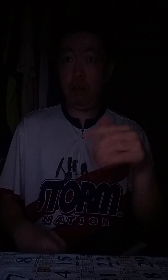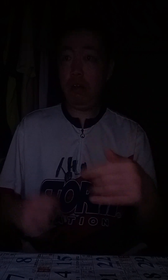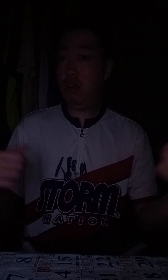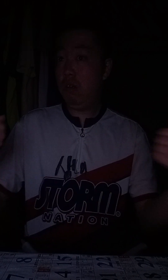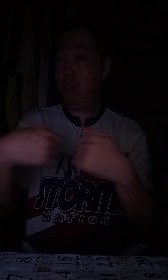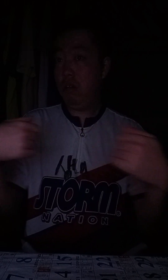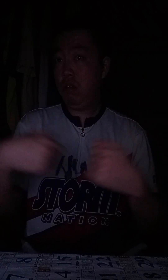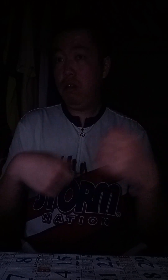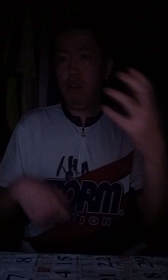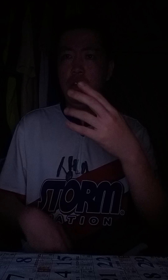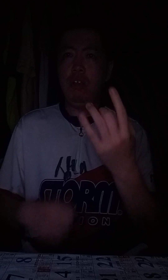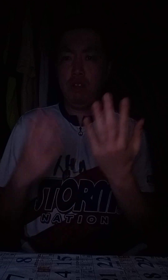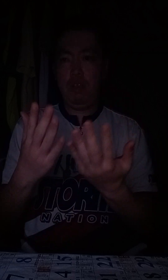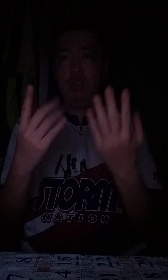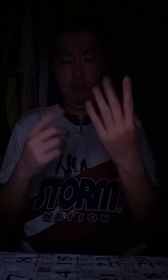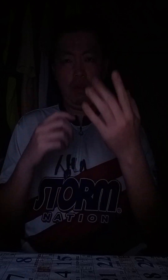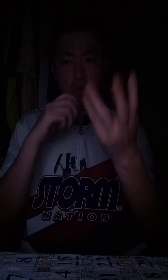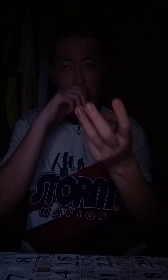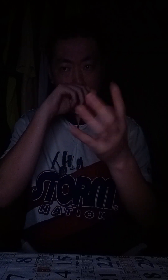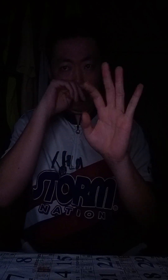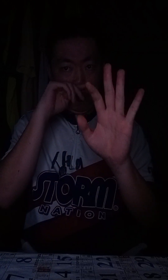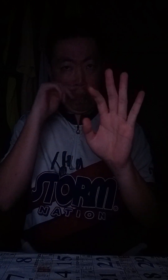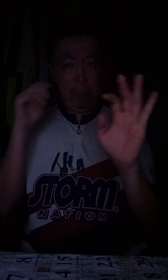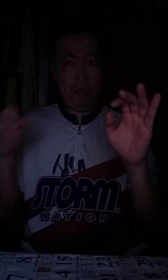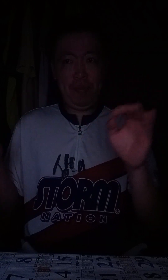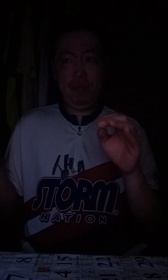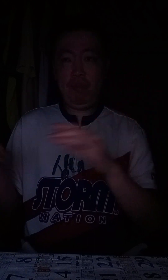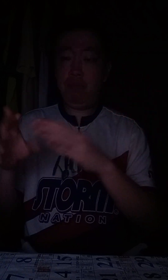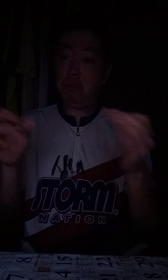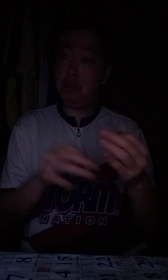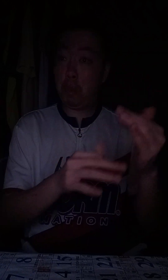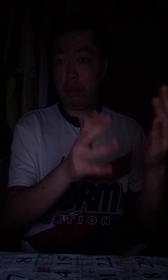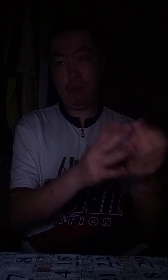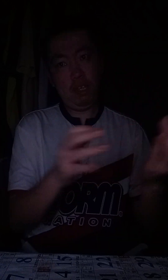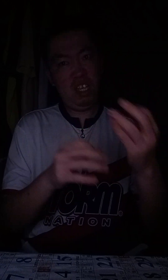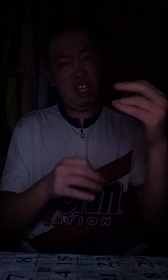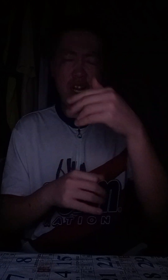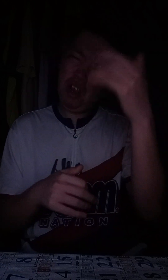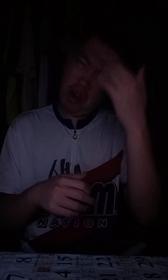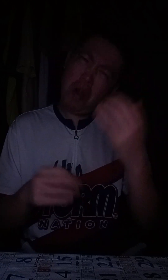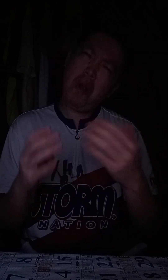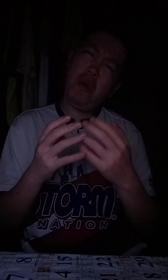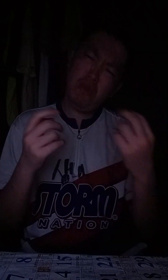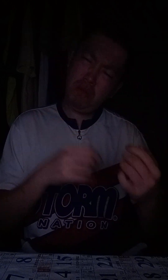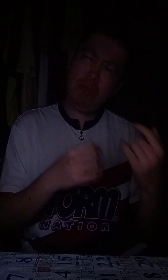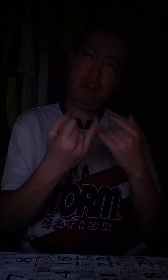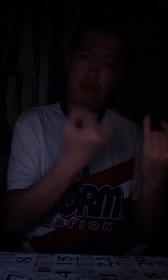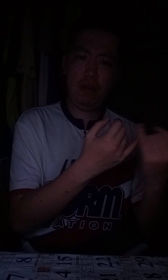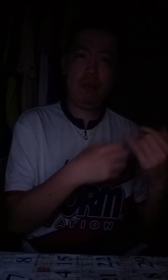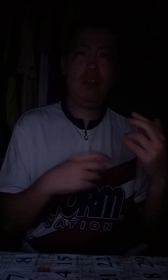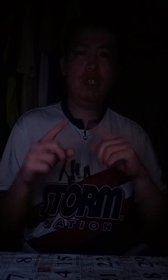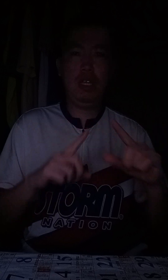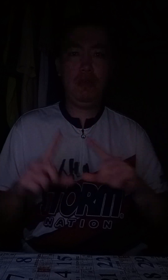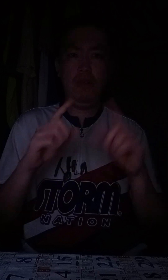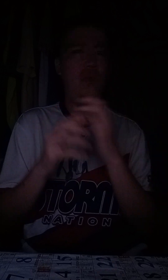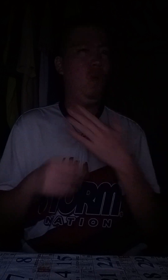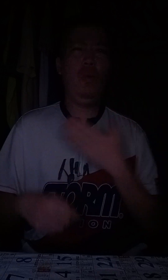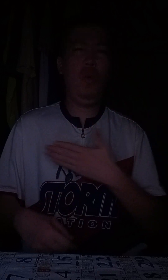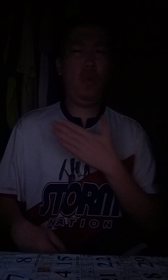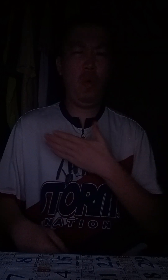들이받은 건 어젯밤 11시 50분쯤. 이 사고로 택시 운전사가 다쳐 병원으로 옮겨졌지만 생명에는 지장이 없는 것으로